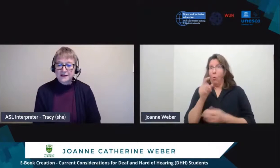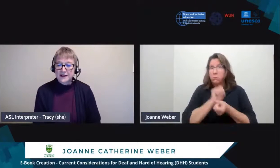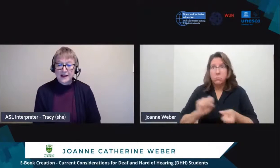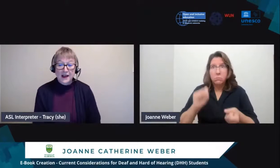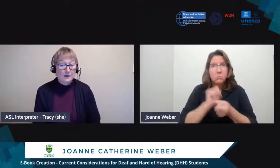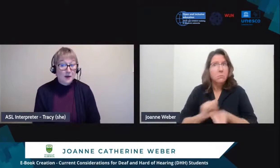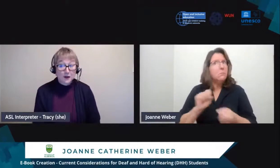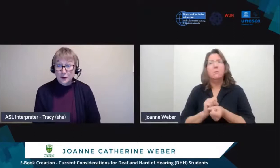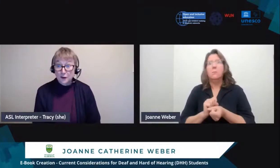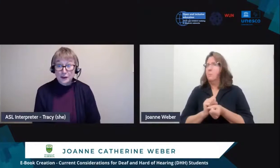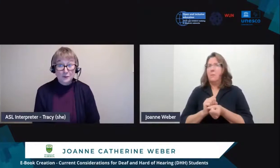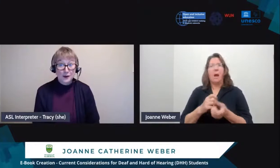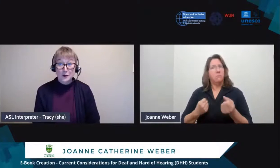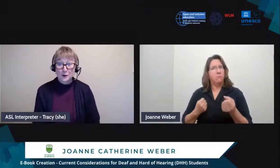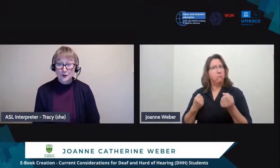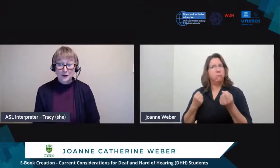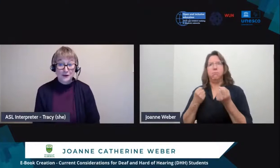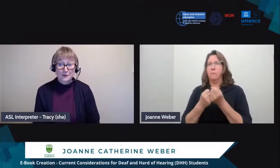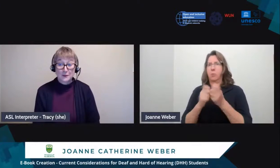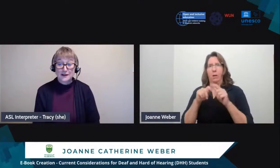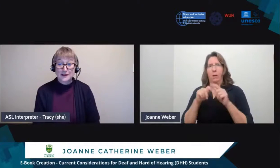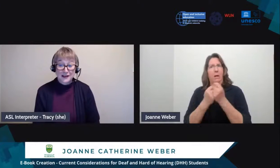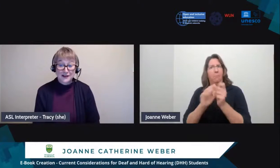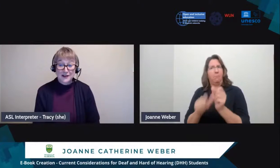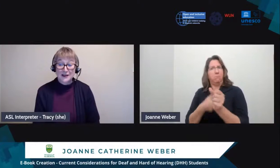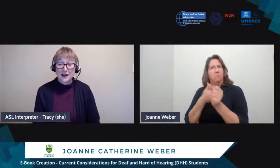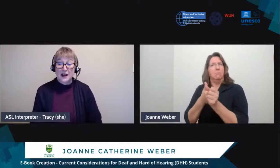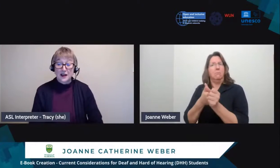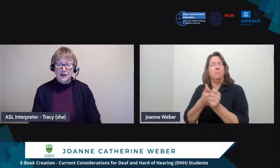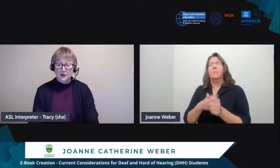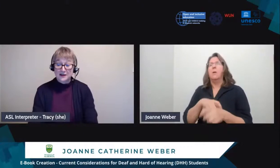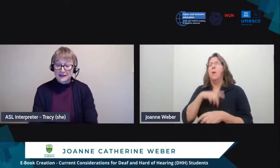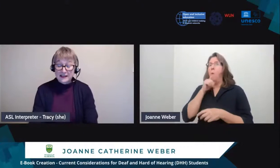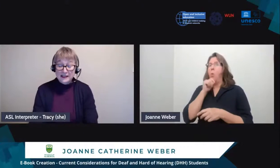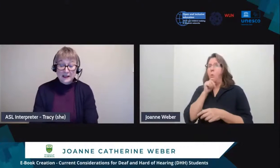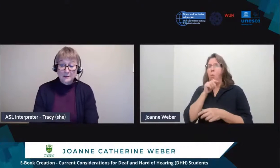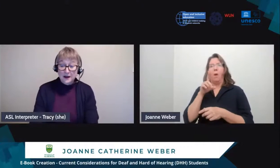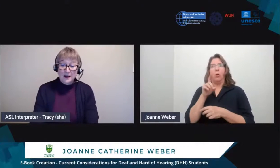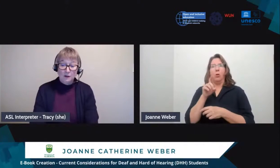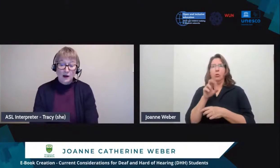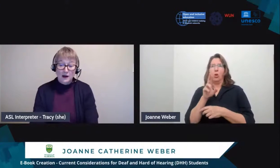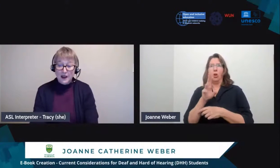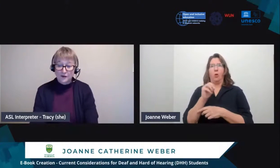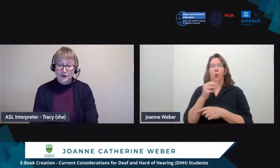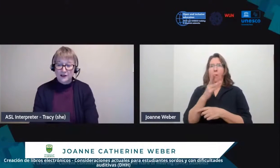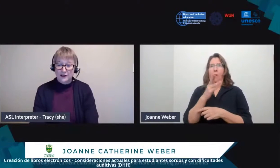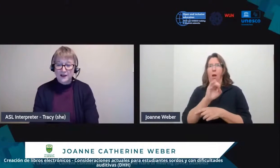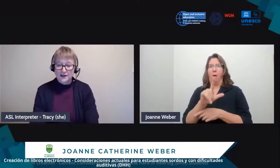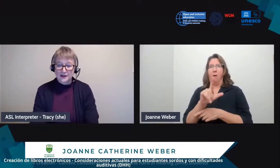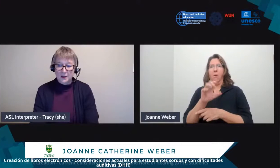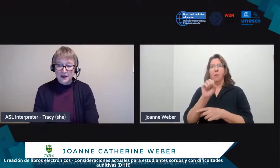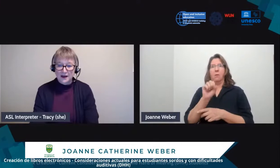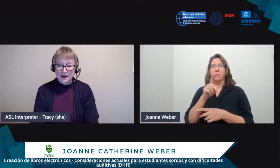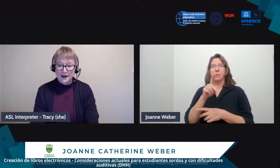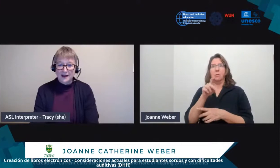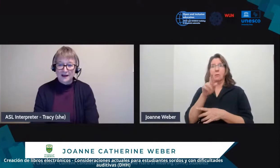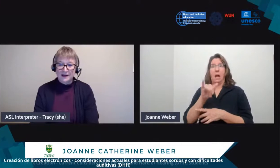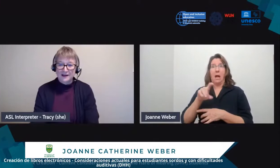soy la única trabajando en esta presentación. Hay un equipo y un esfuerzo en equipo de esta manera. Por eso quiero